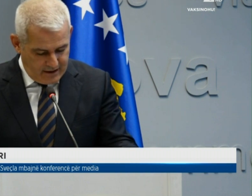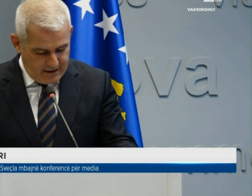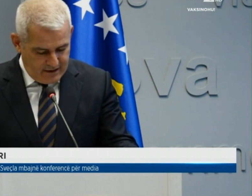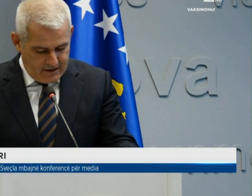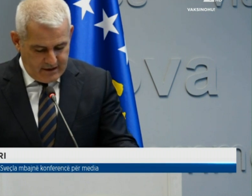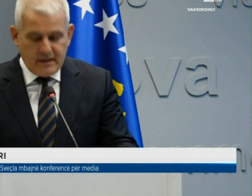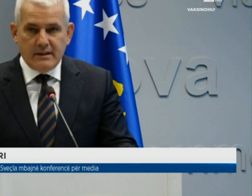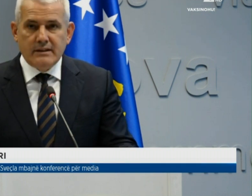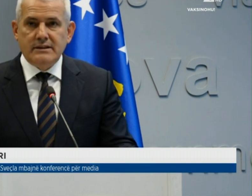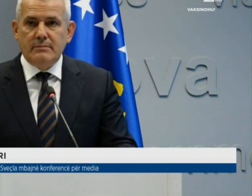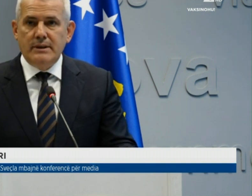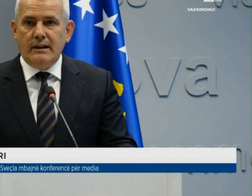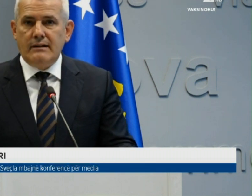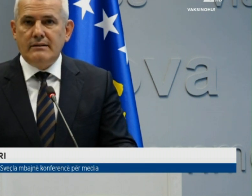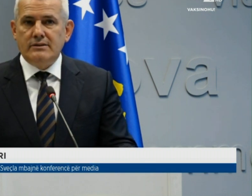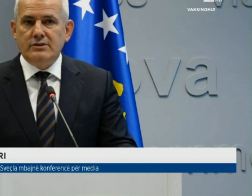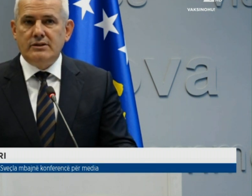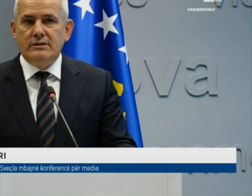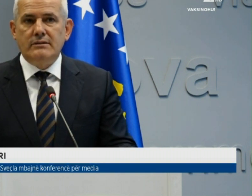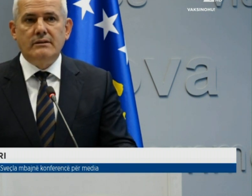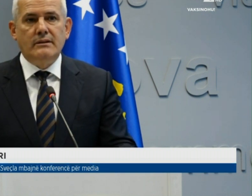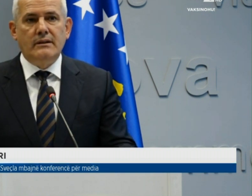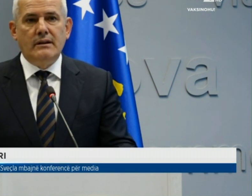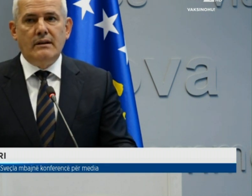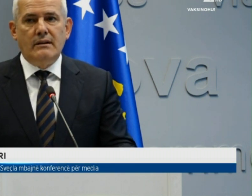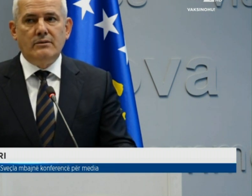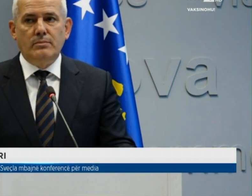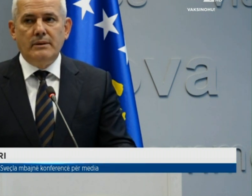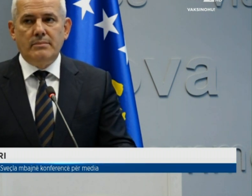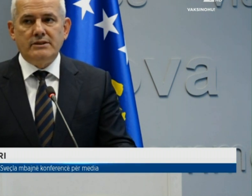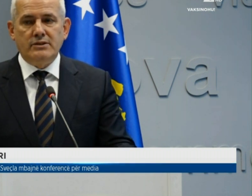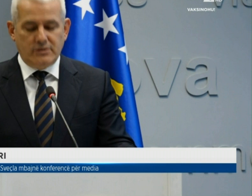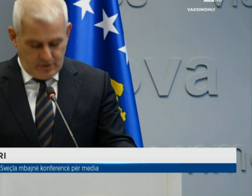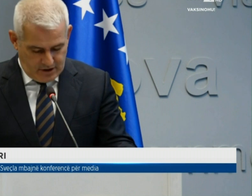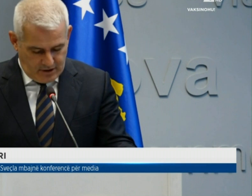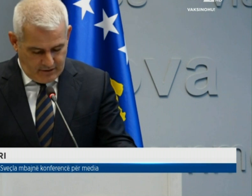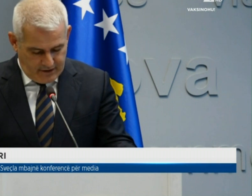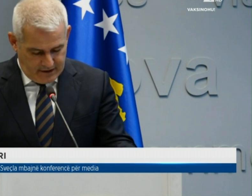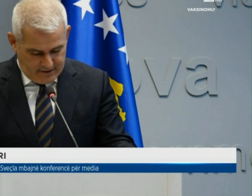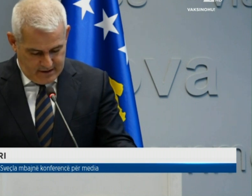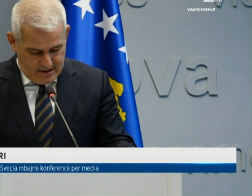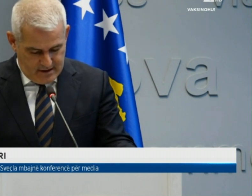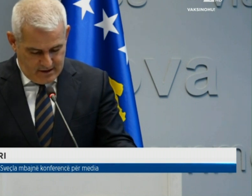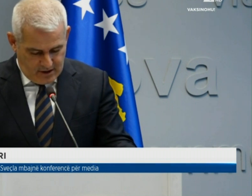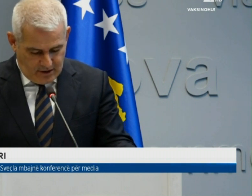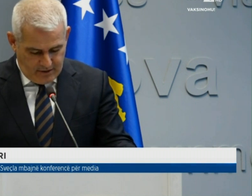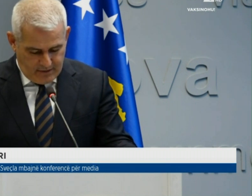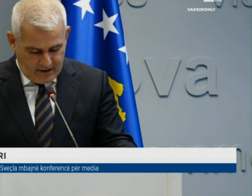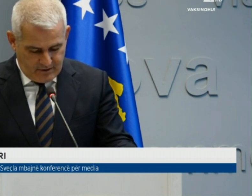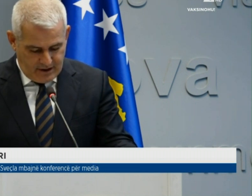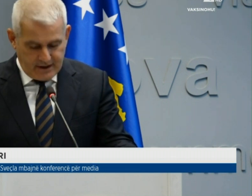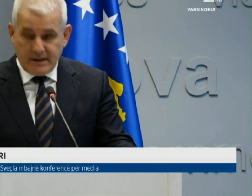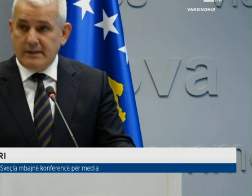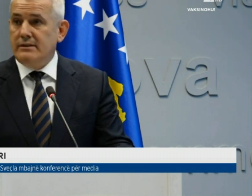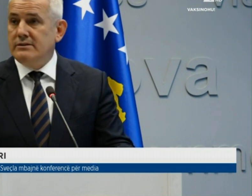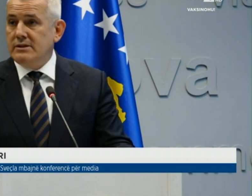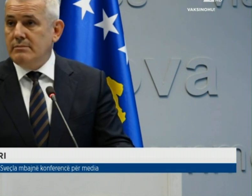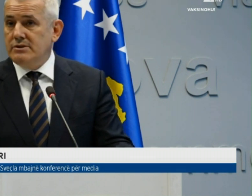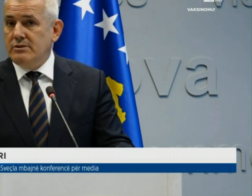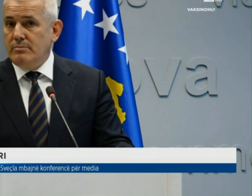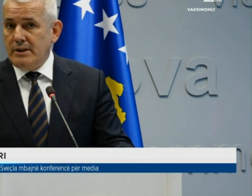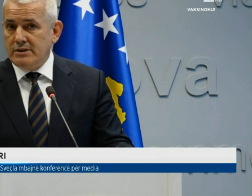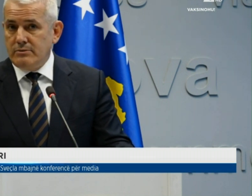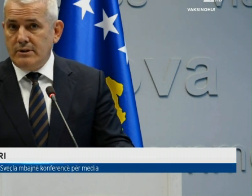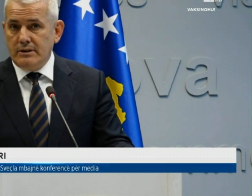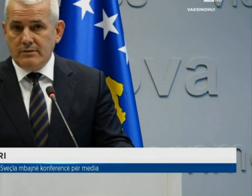nga Serbia që të bëjnë presion qytetarëve tanë me nacionalitetin sërb